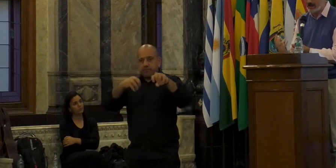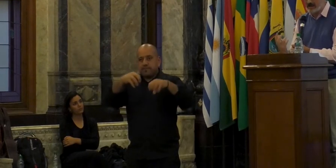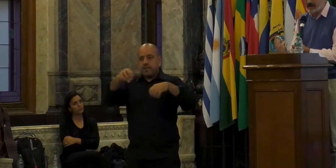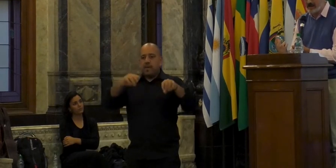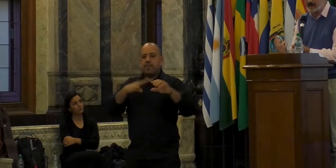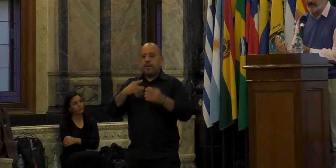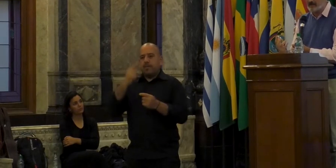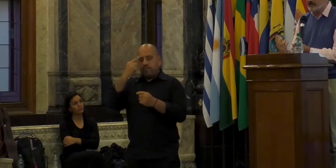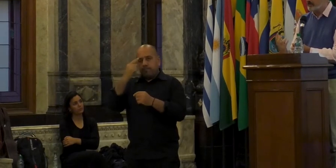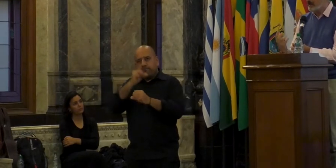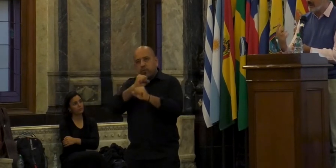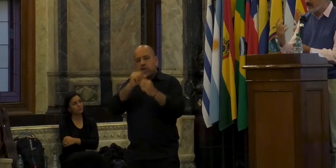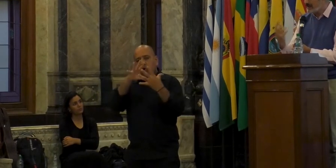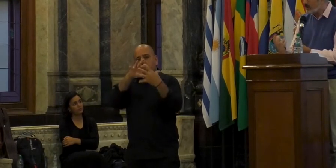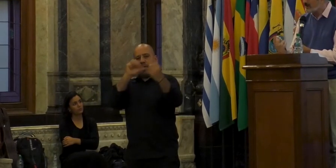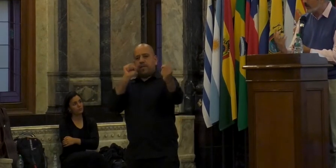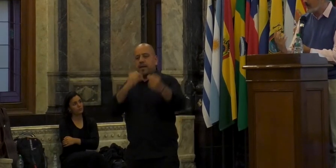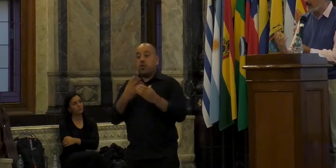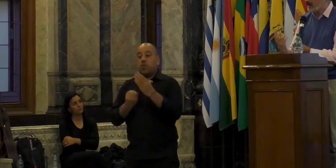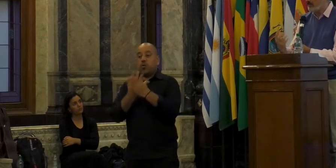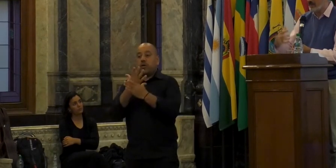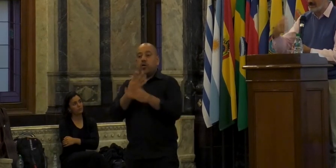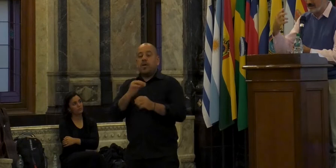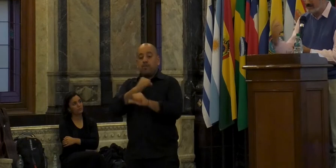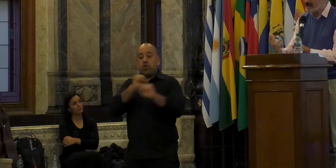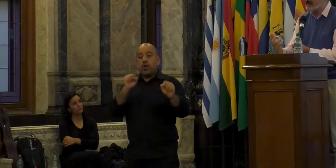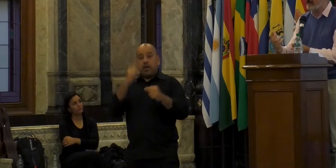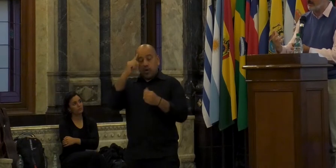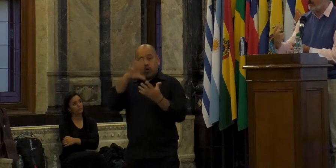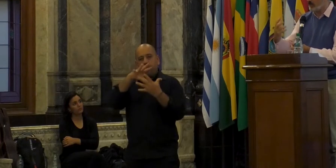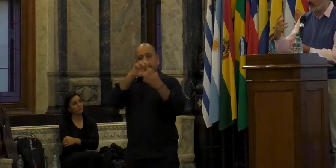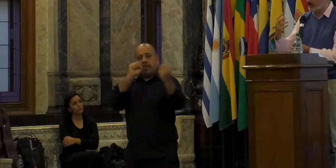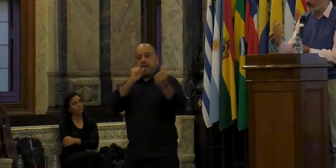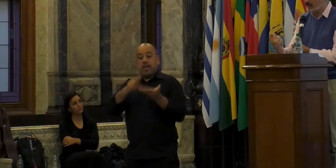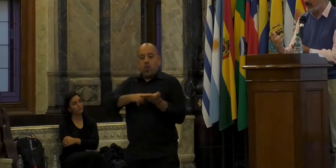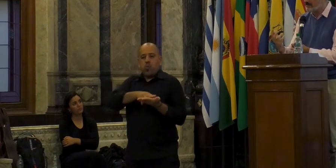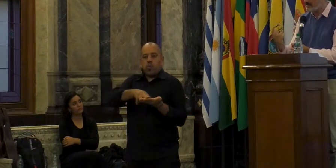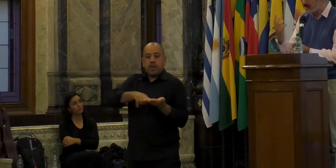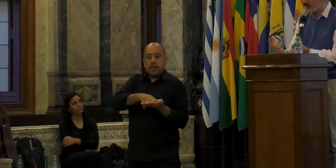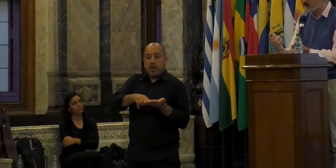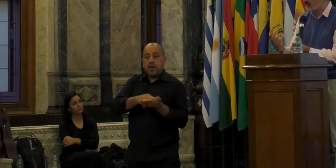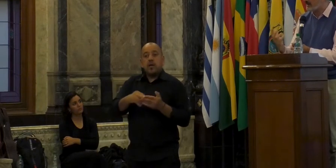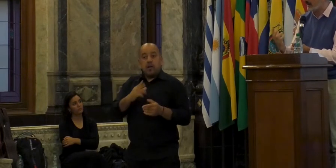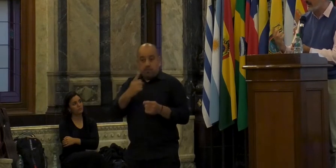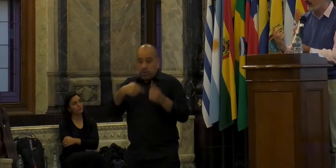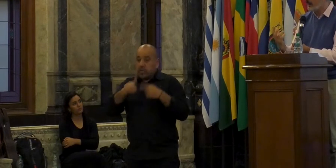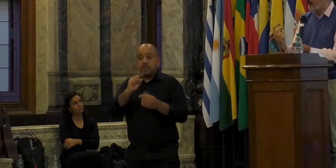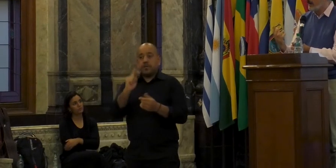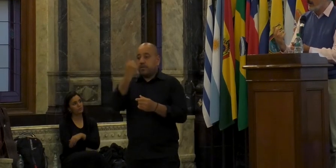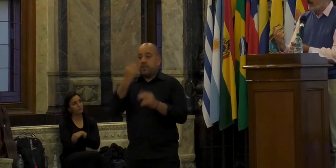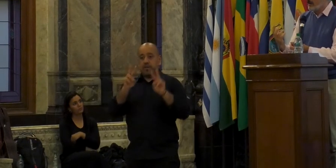nuestra modernidad y para entender nuestra urbanidad, por desgastada que esté, por cuestionada que esté, sigue siendo central.